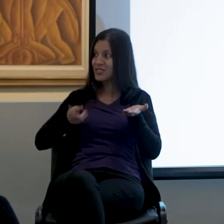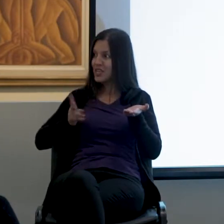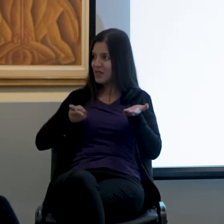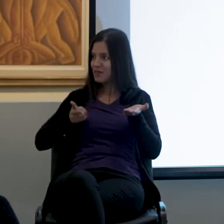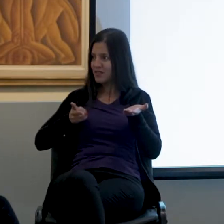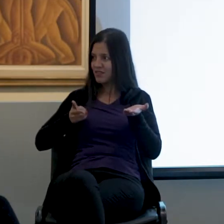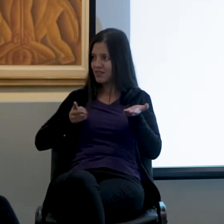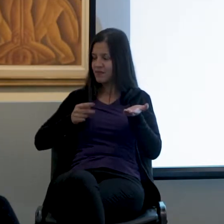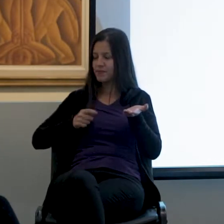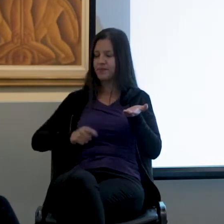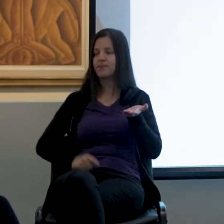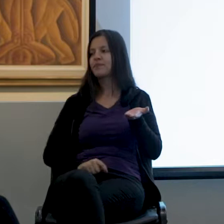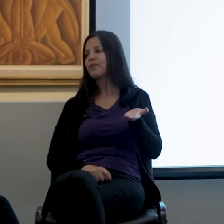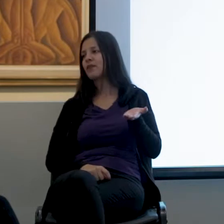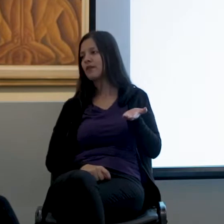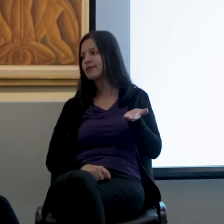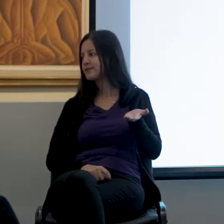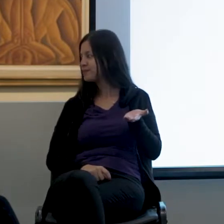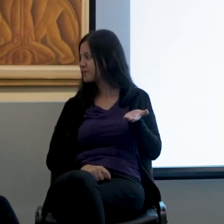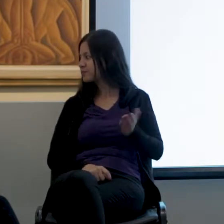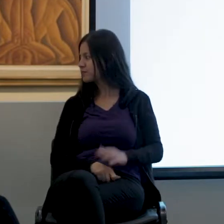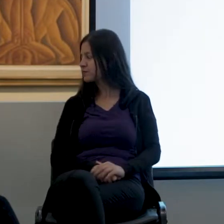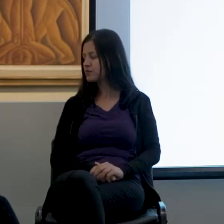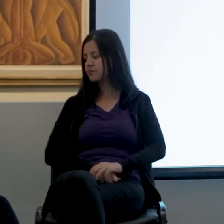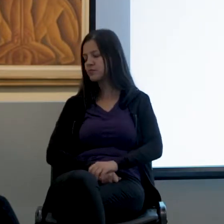alcançar o tal do lucro. Né?